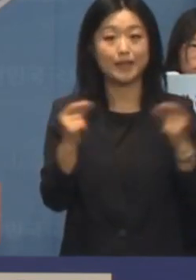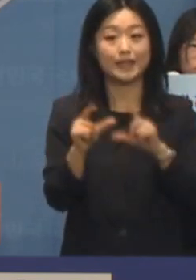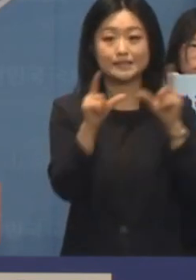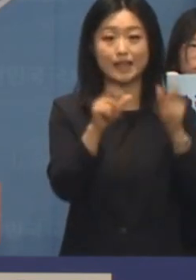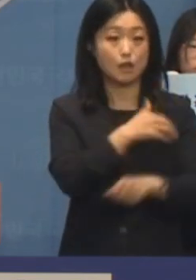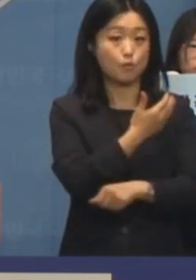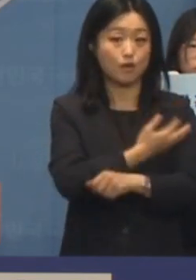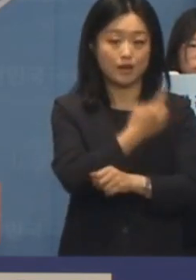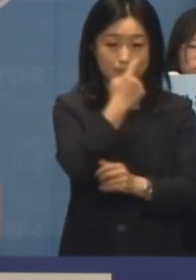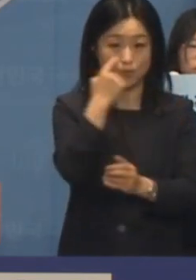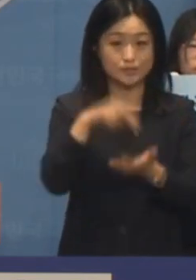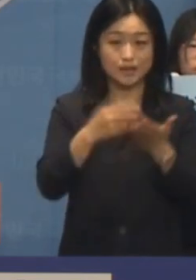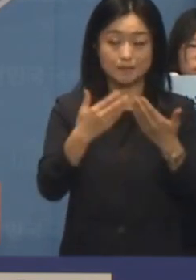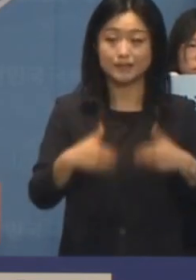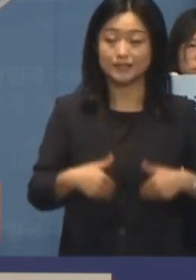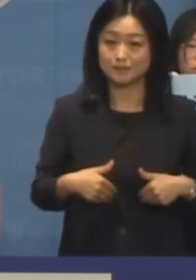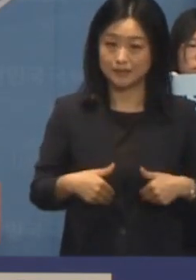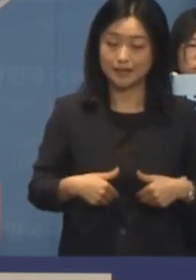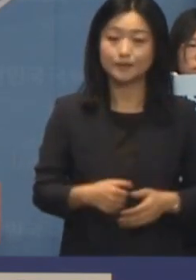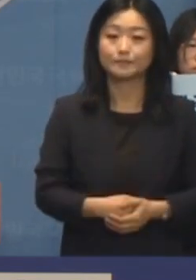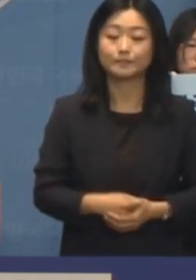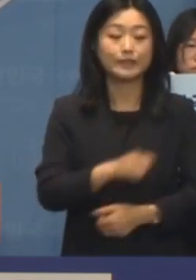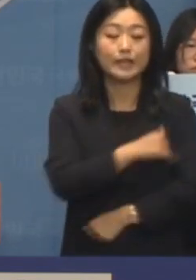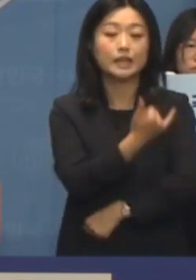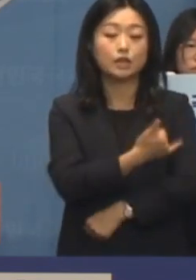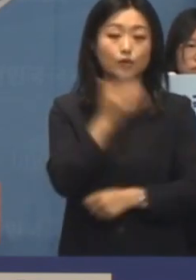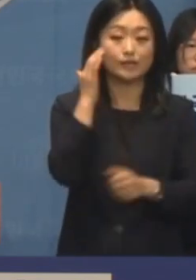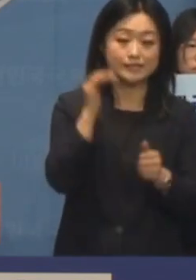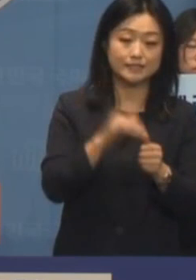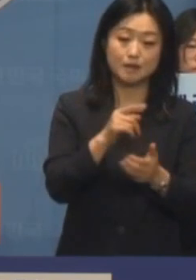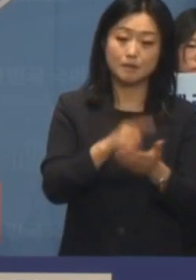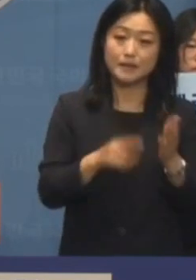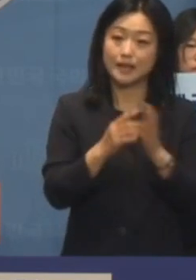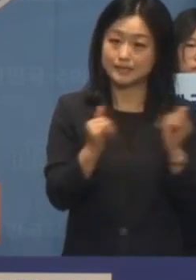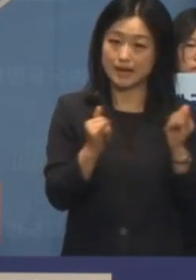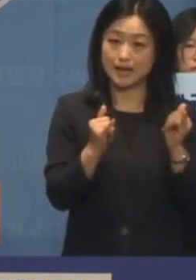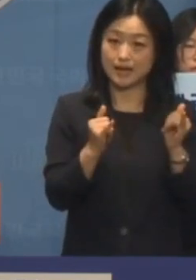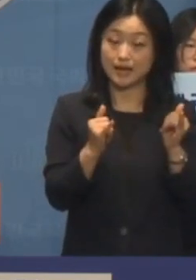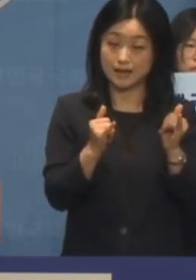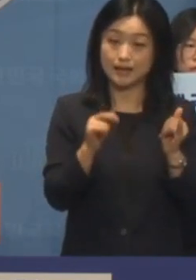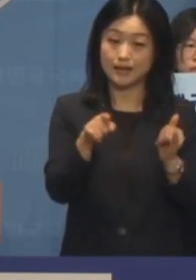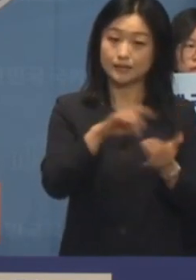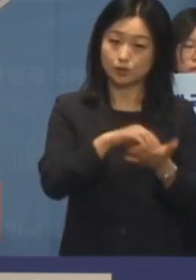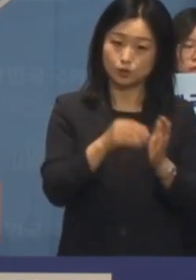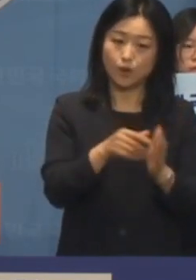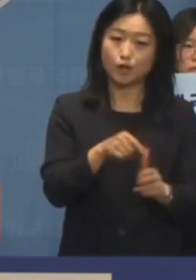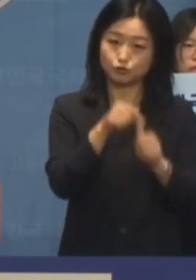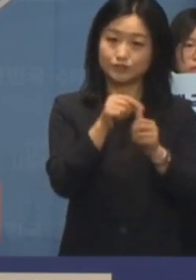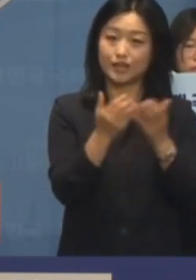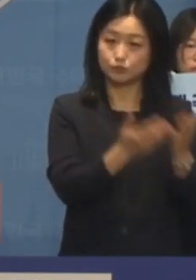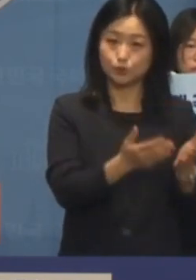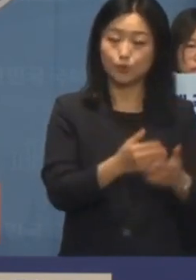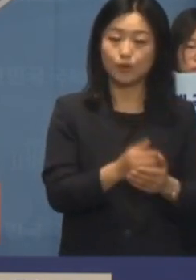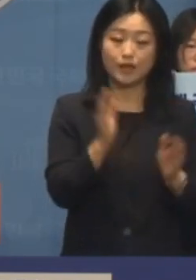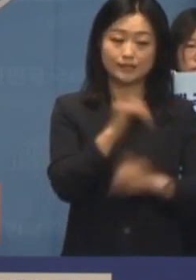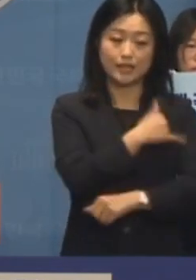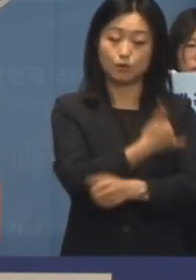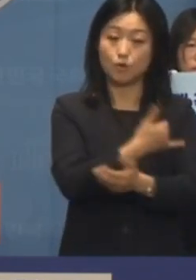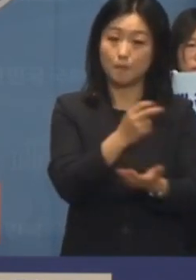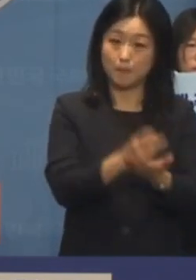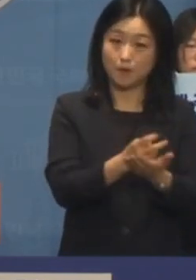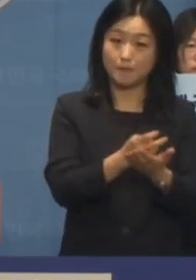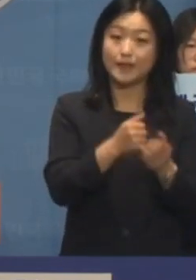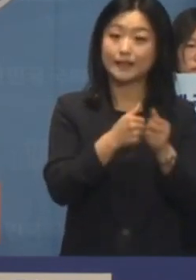권리를 보장받아야 합니다. 인권 침해 피해 학생 당사자가 적절한 구제 절차를 통해 학생인권법에